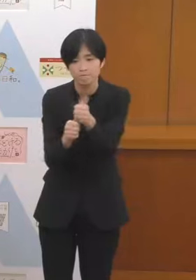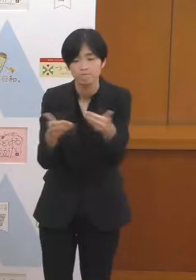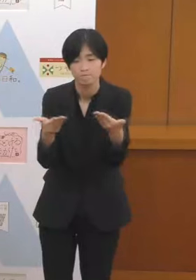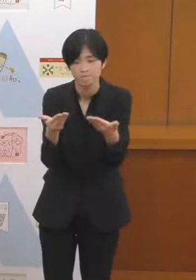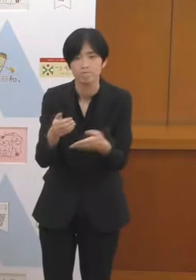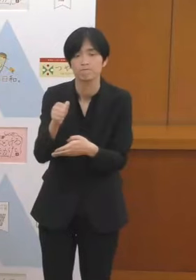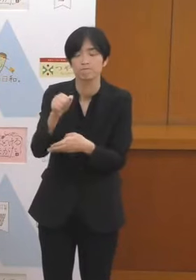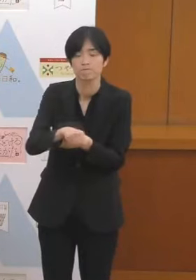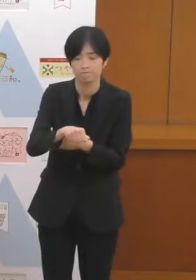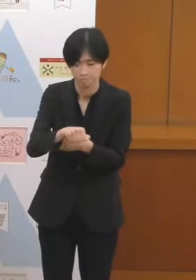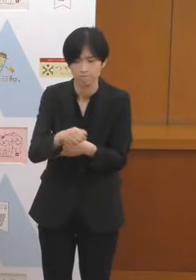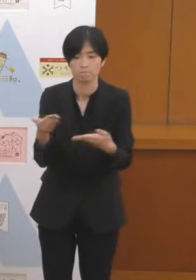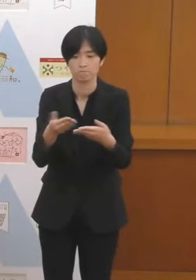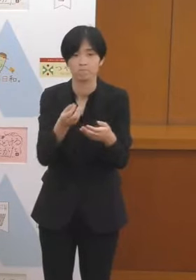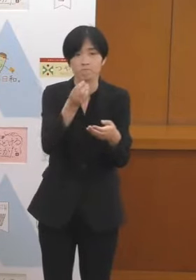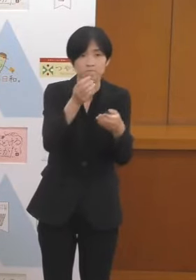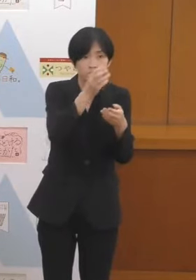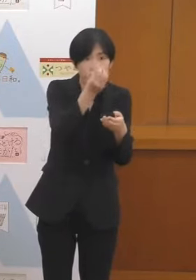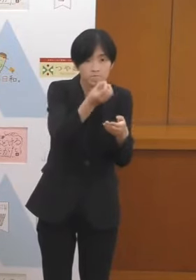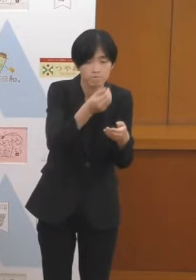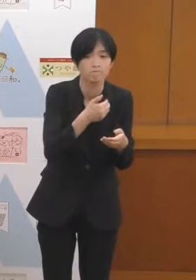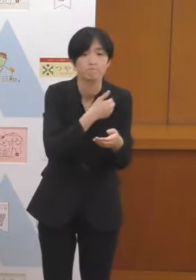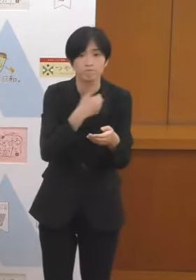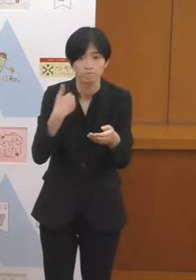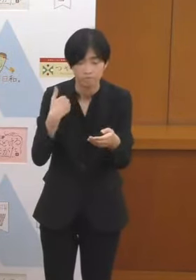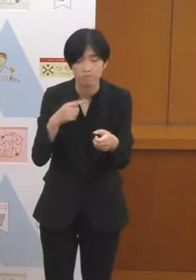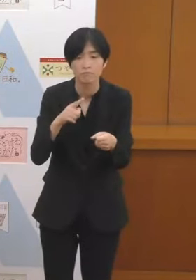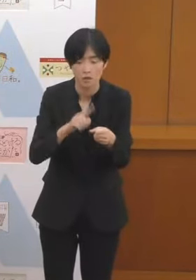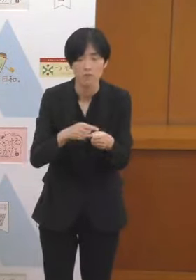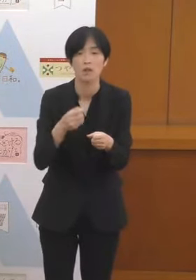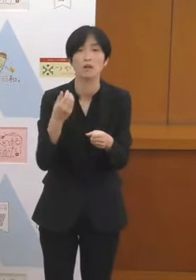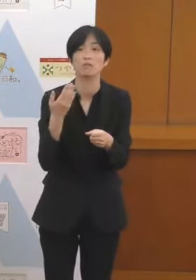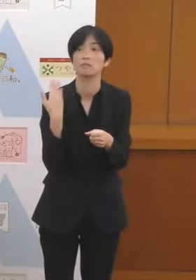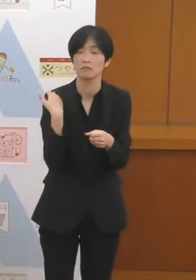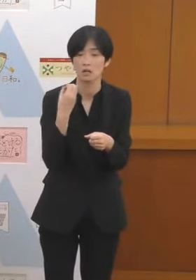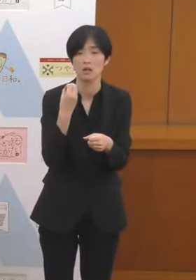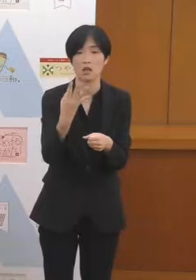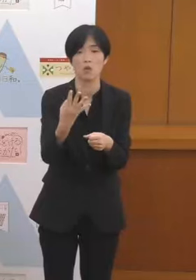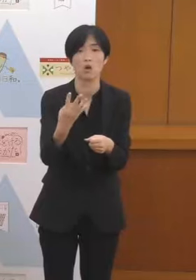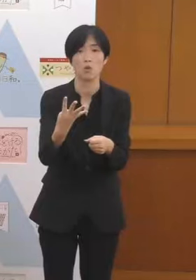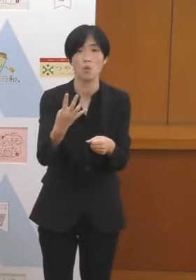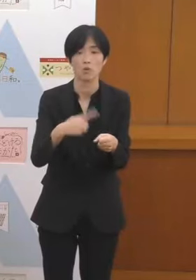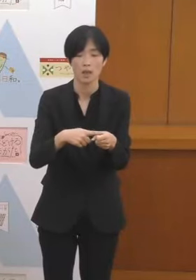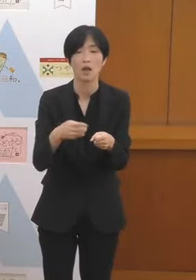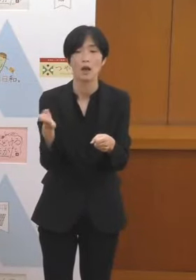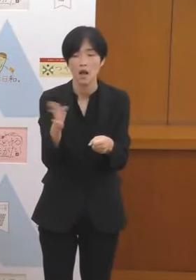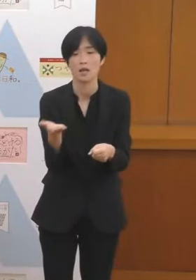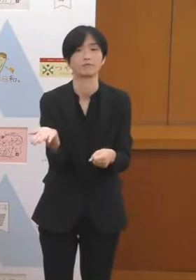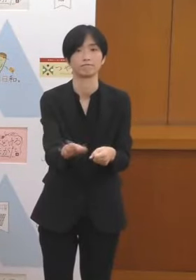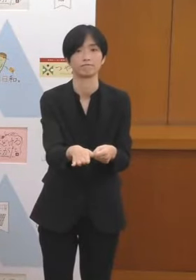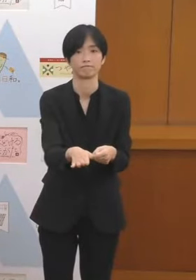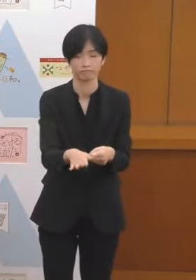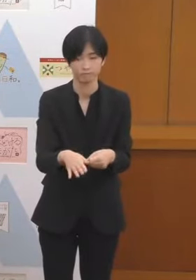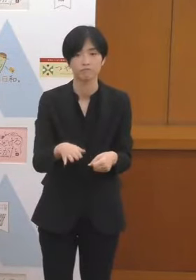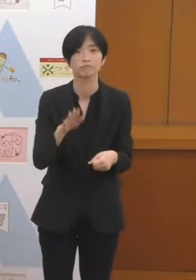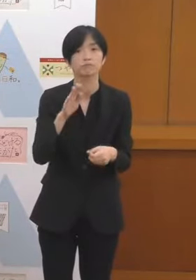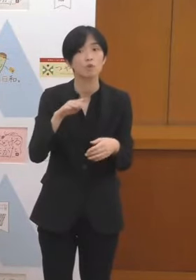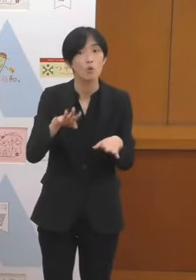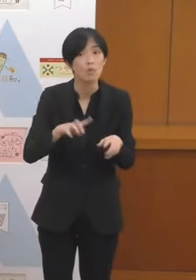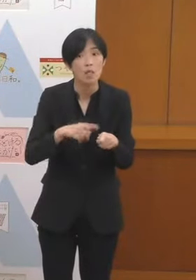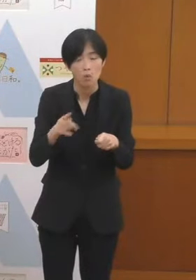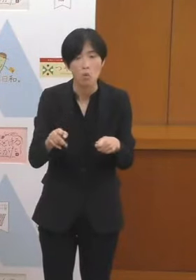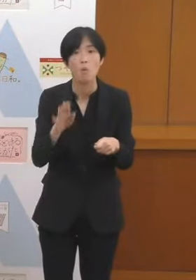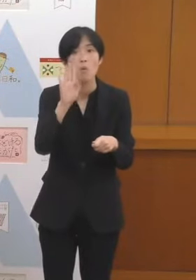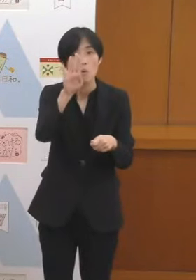作業に従事できるよう令和4年度から実施しております今年度はゴールデンウィークの5月3日